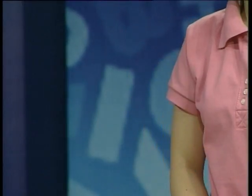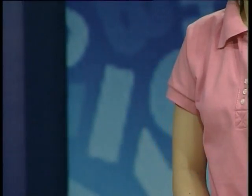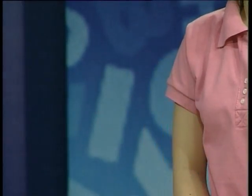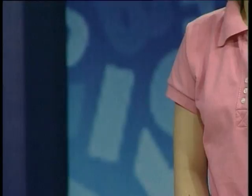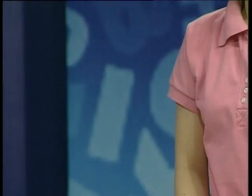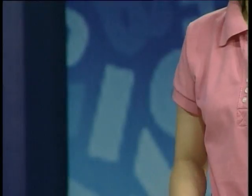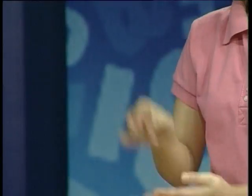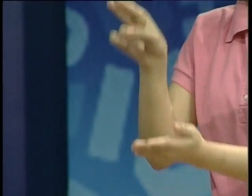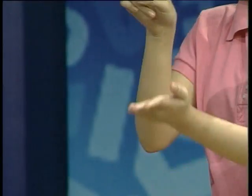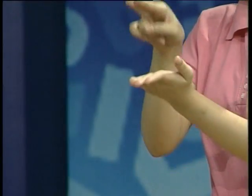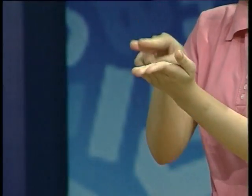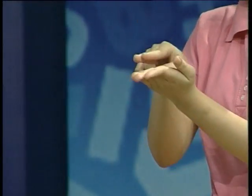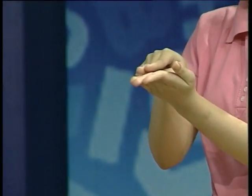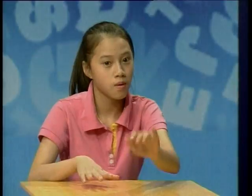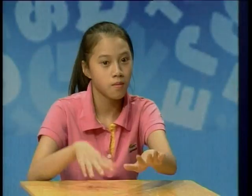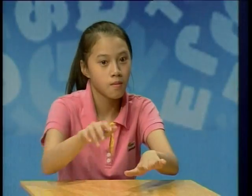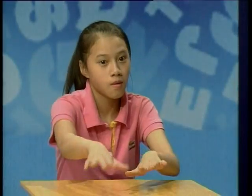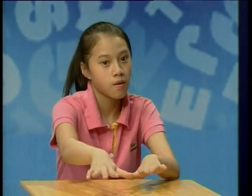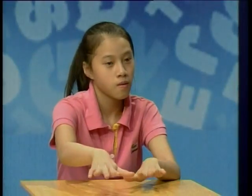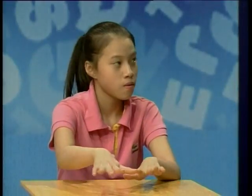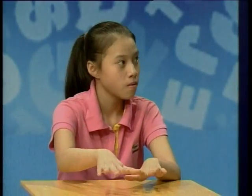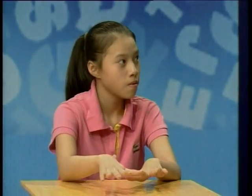Đó là nằm Bò